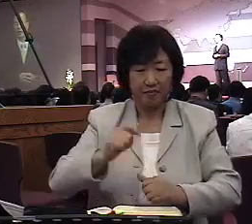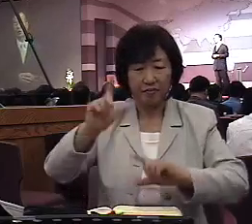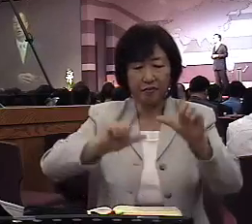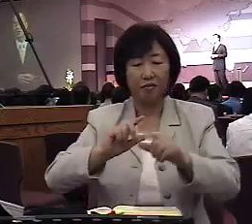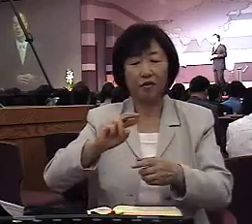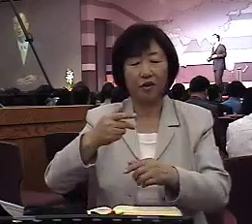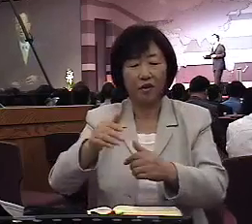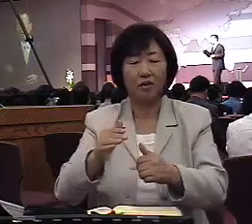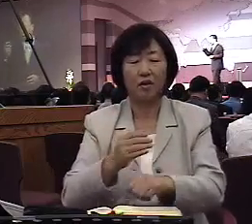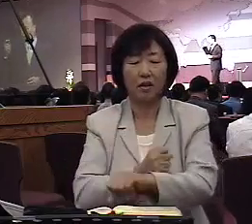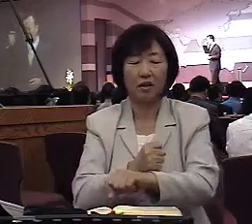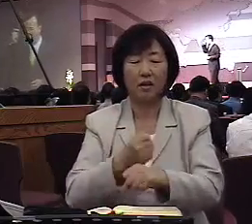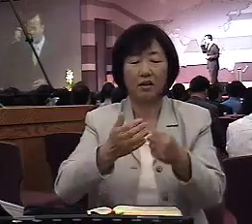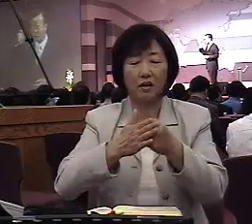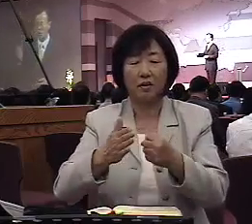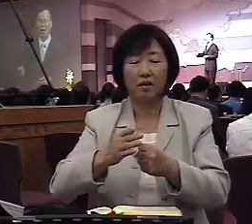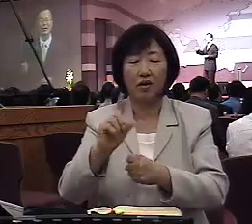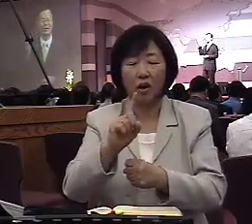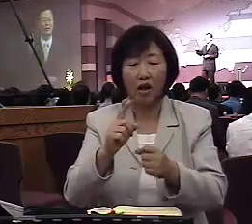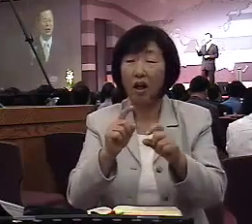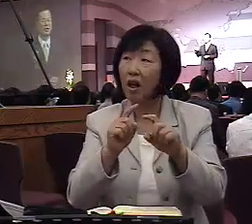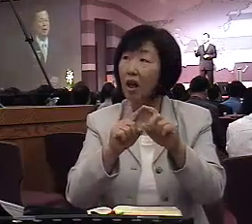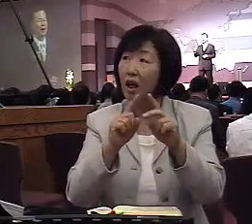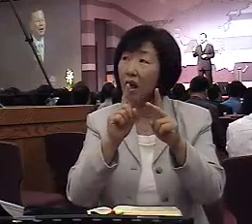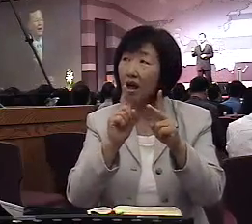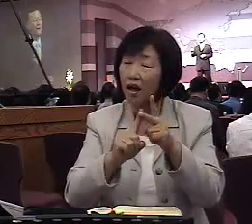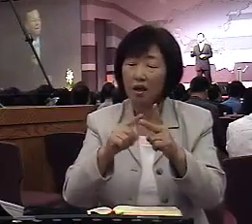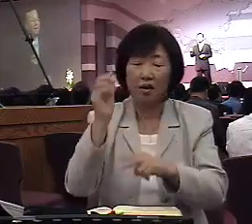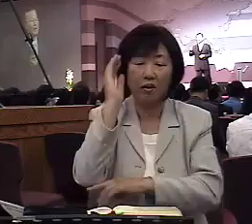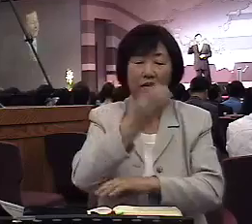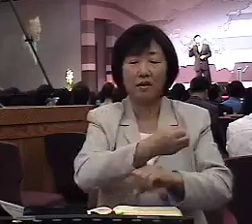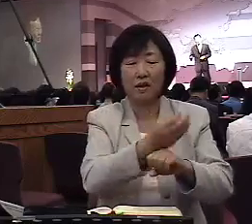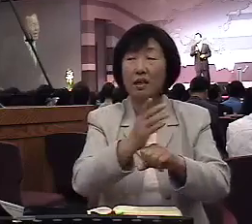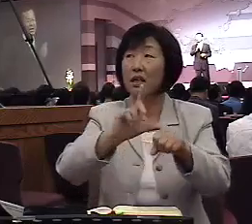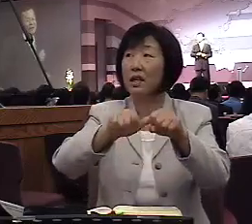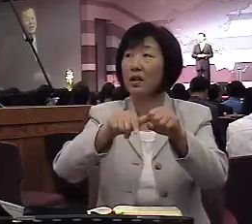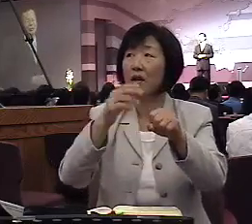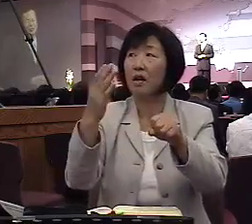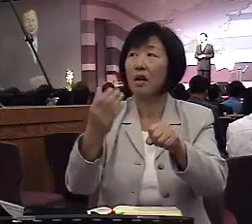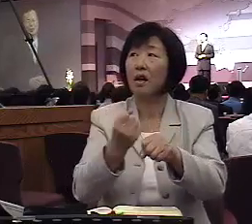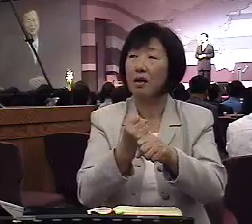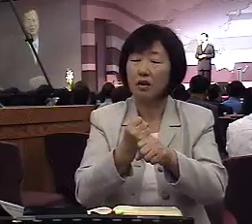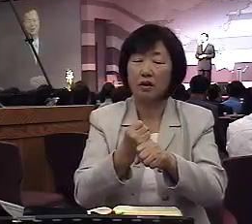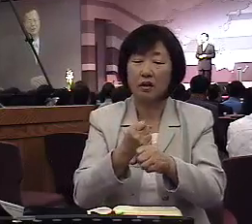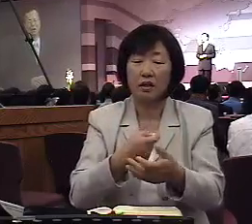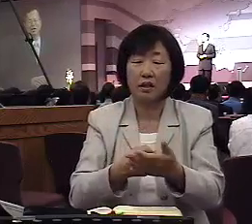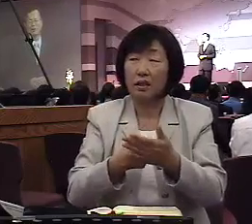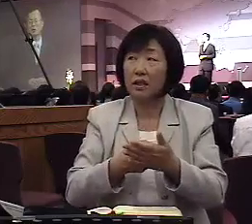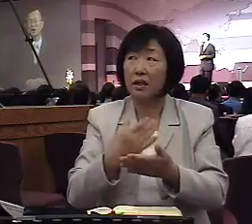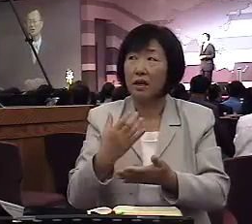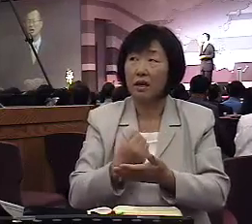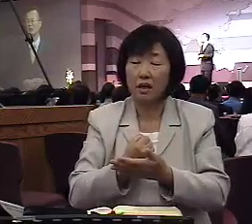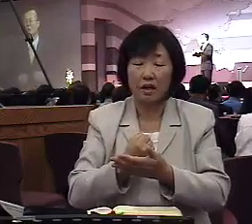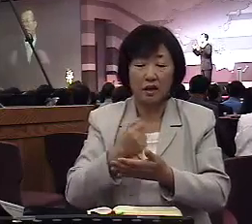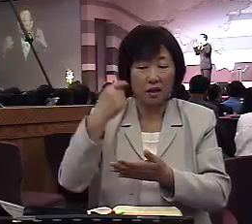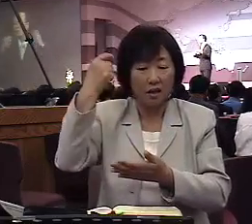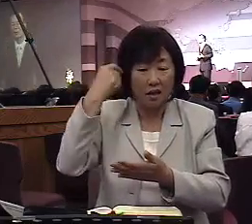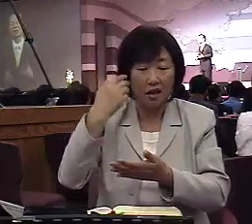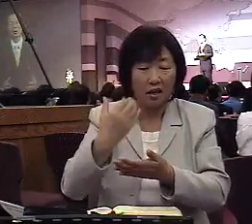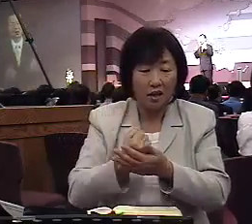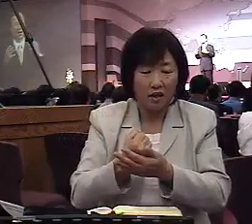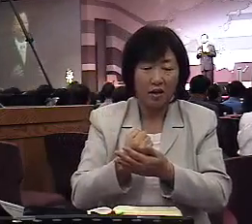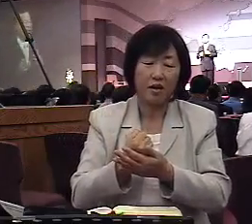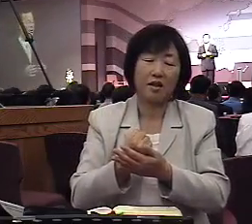때문에 어떻게 해서든지 도리어 말씀을 전하는 기회를 삼아 긴장감을 가지고 말씀을 전하지 않으면